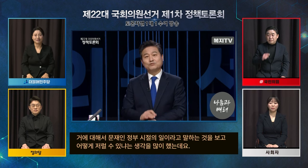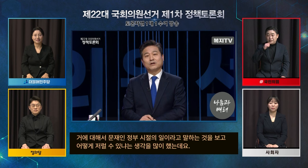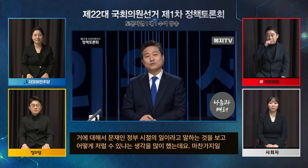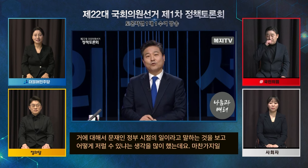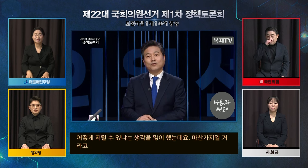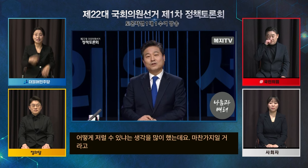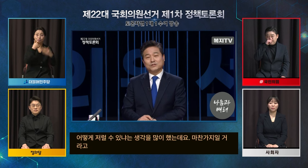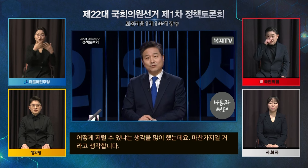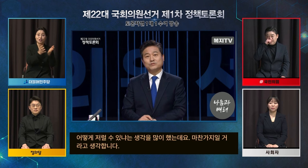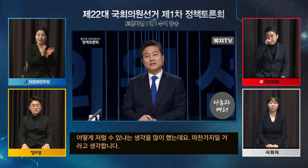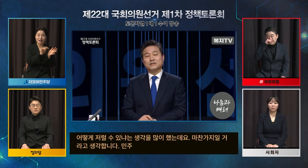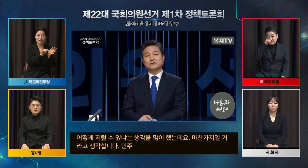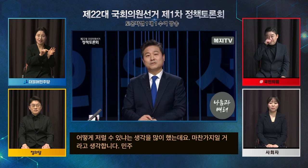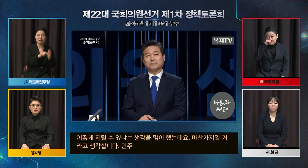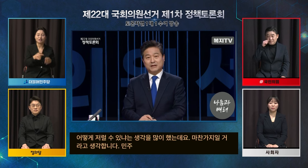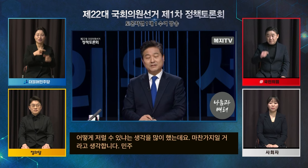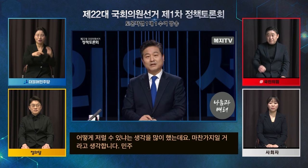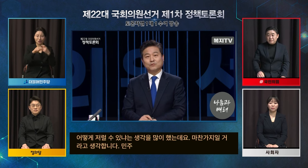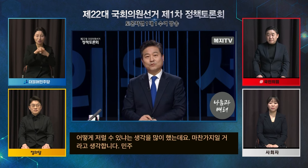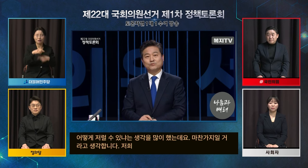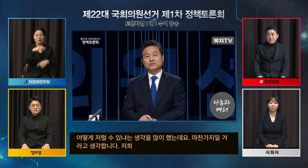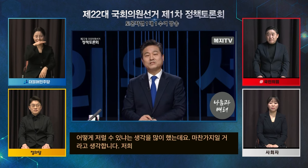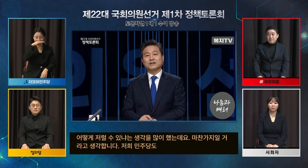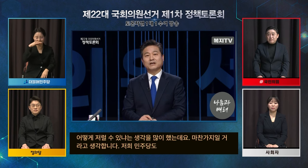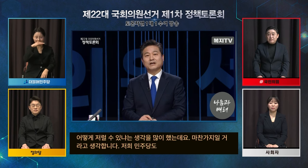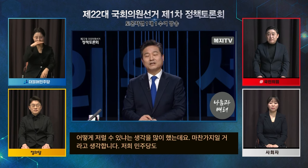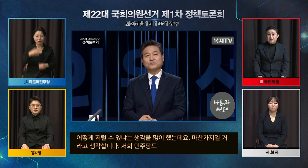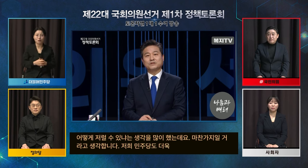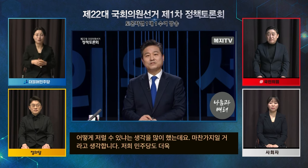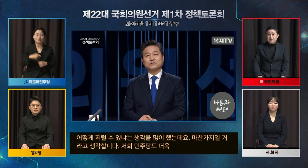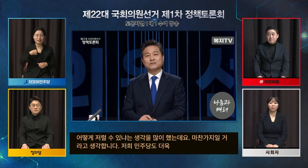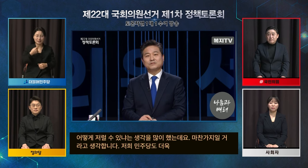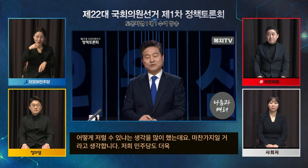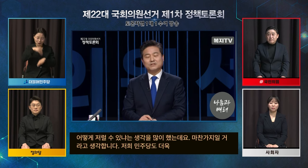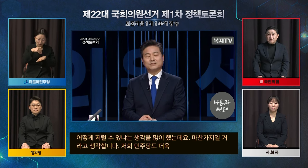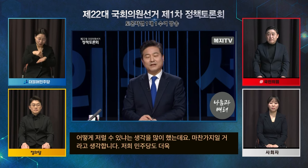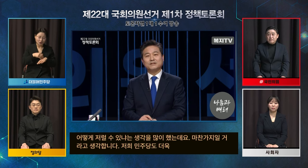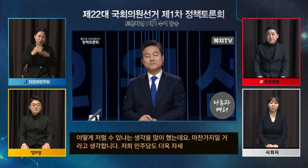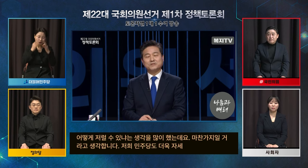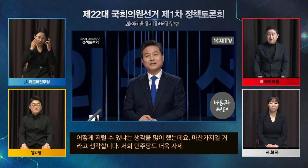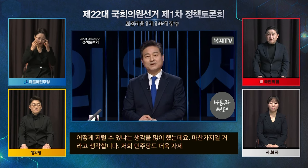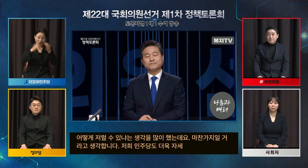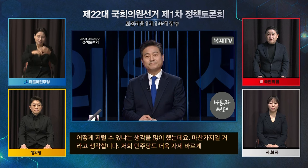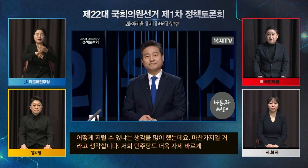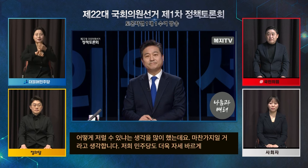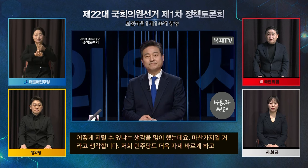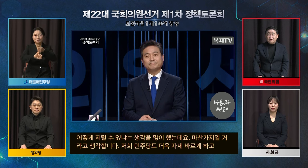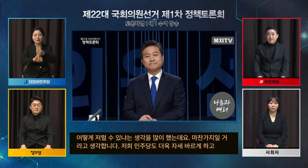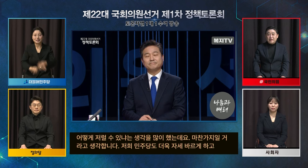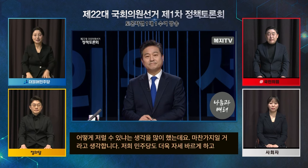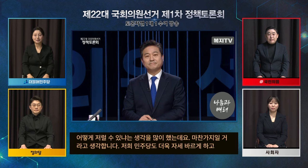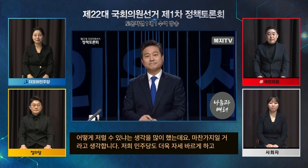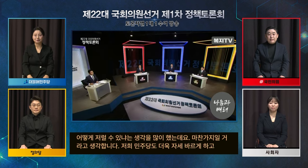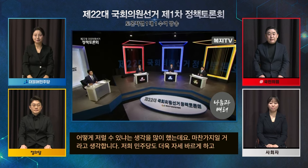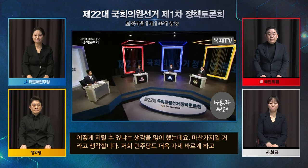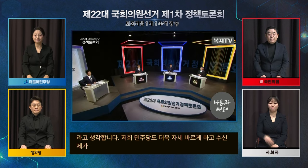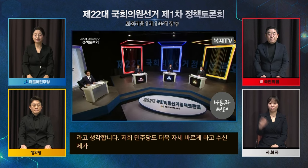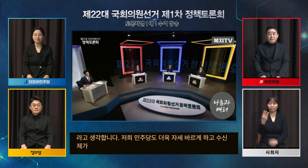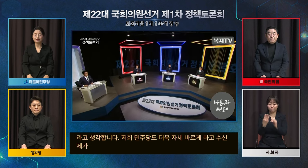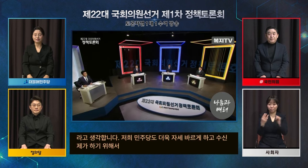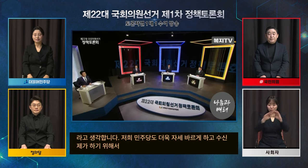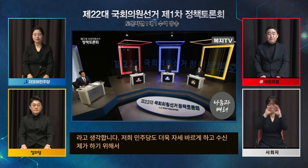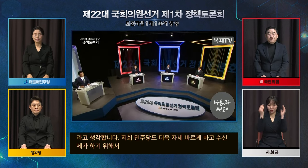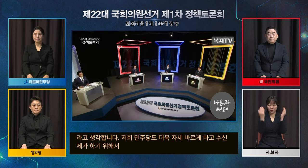민주당도 더욱 자세를 바르게 하고 수신제가 하기 위해서 최선을 다하겠습니다. 네, 세 분